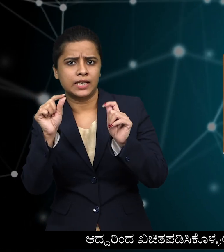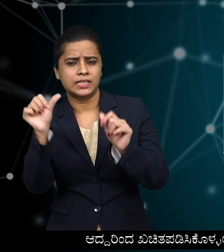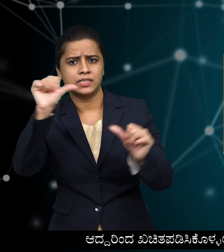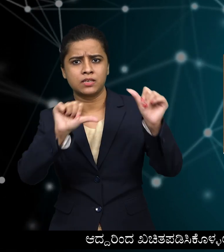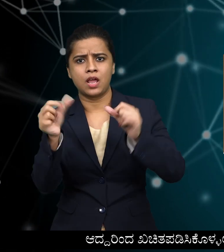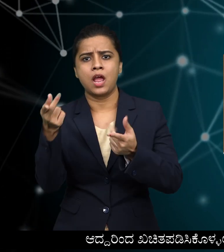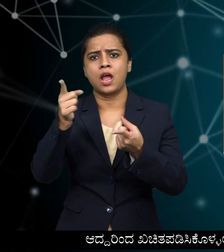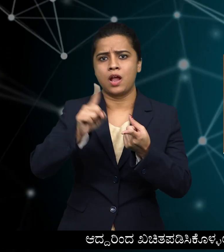ಮಾಡಿದರು.